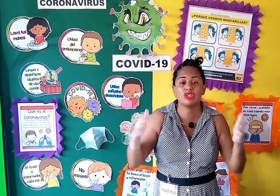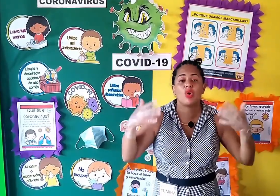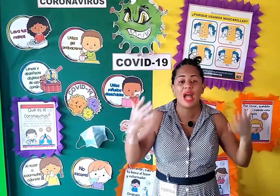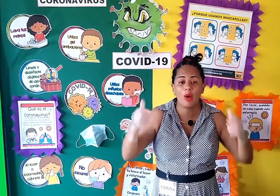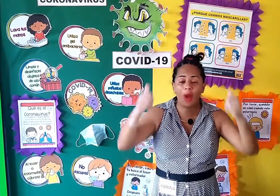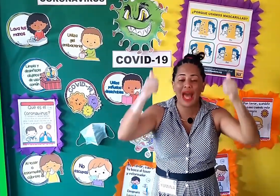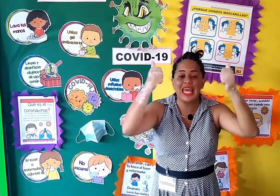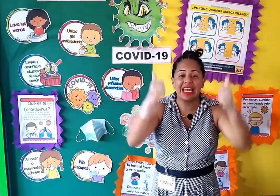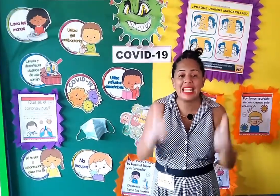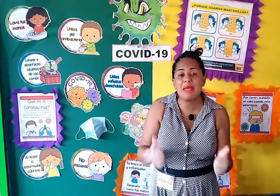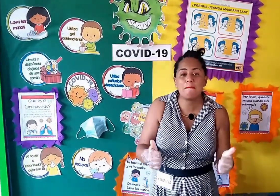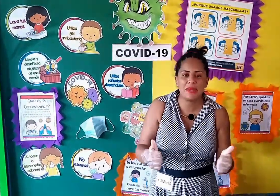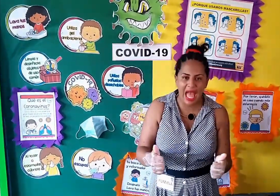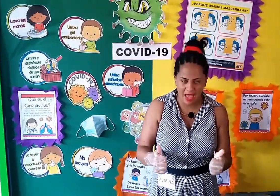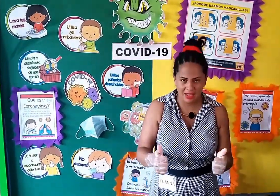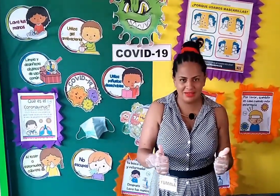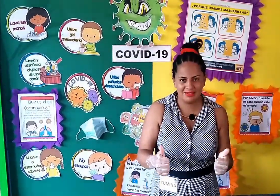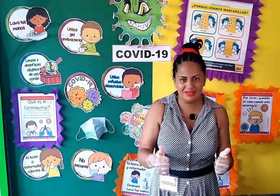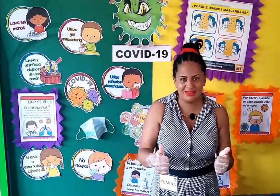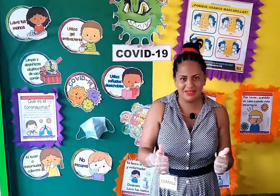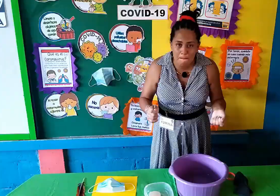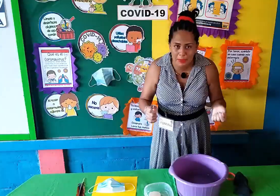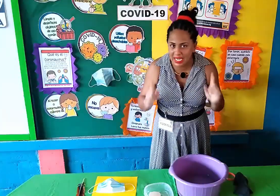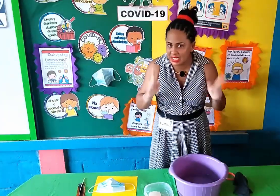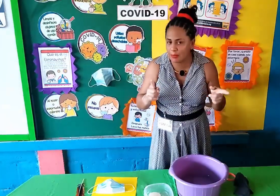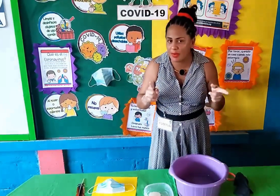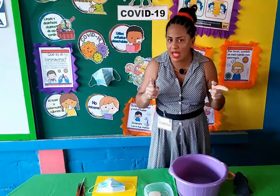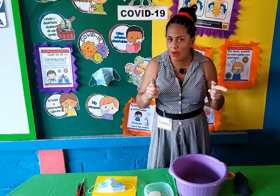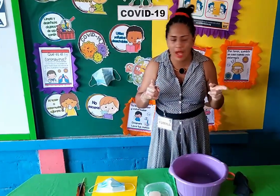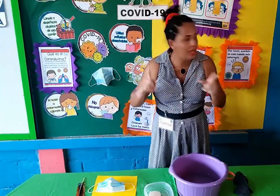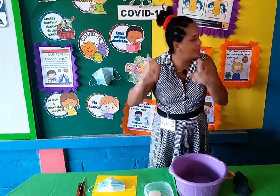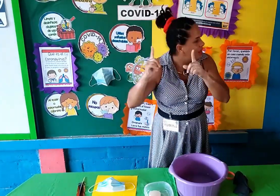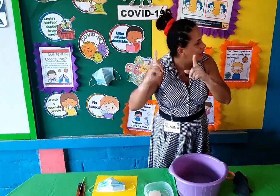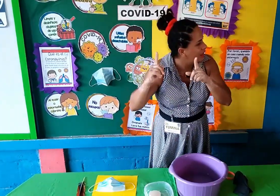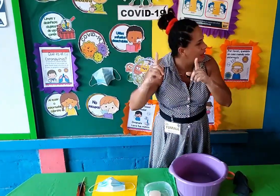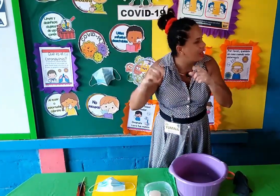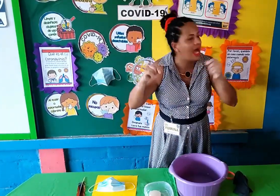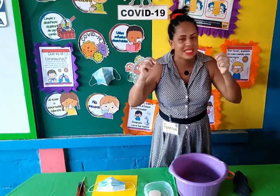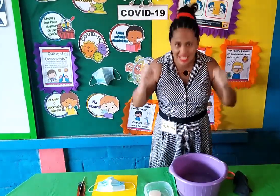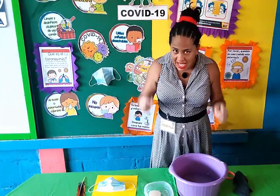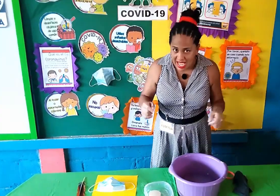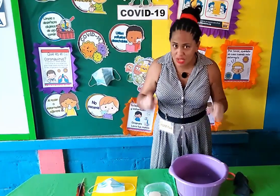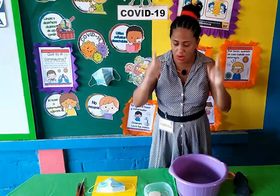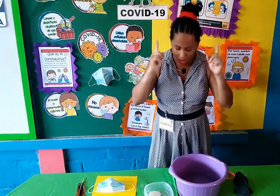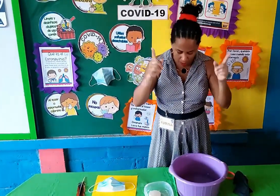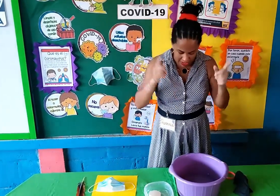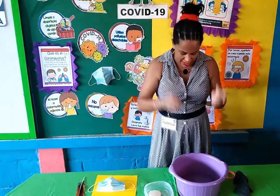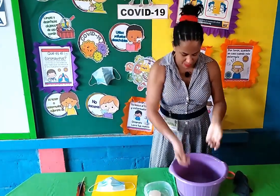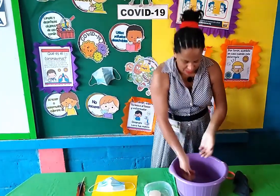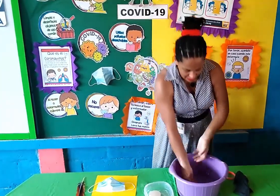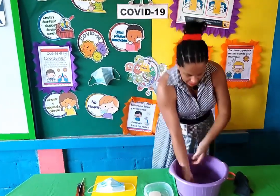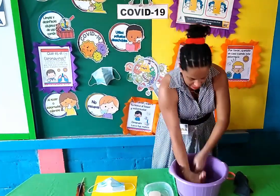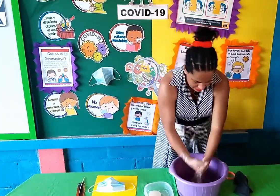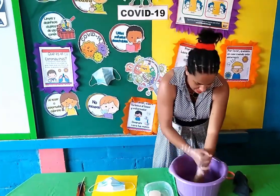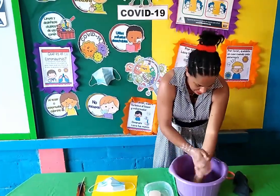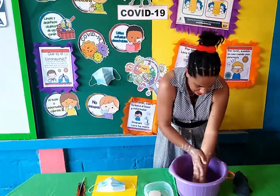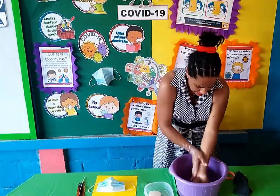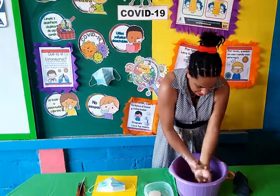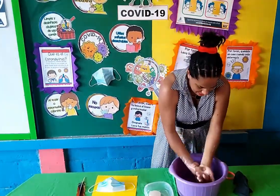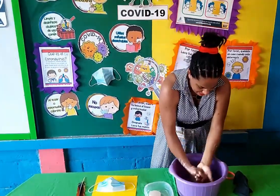con agua limpia. Limpia. ¿Qué tipo de agua? Así es, con agua limpia.